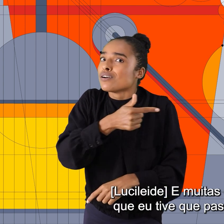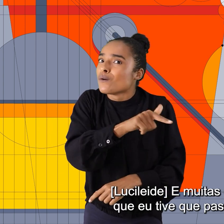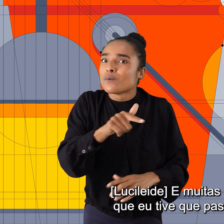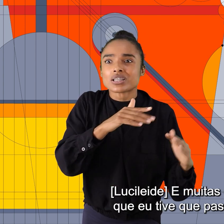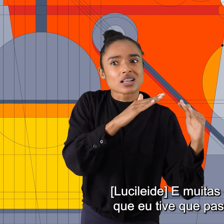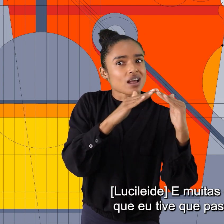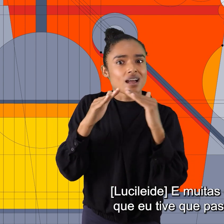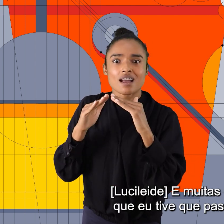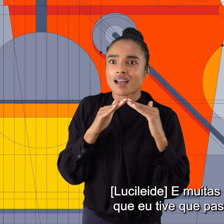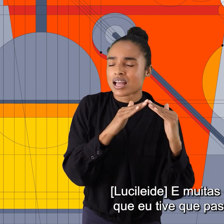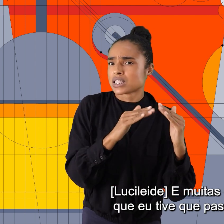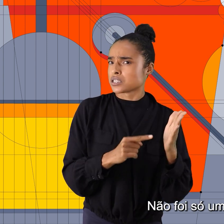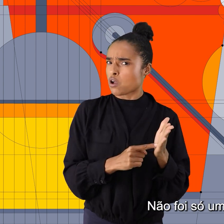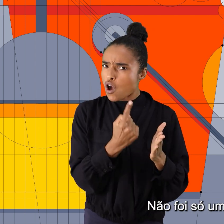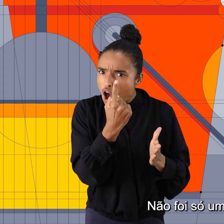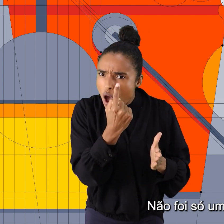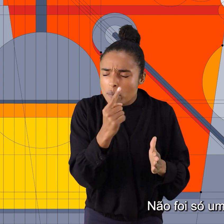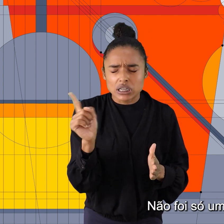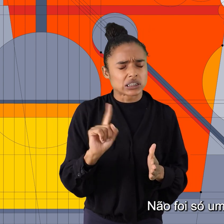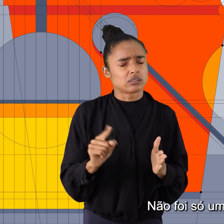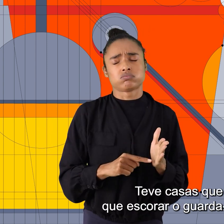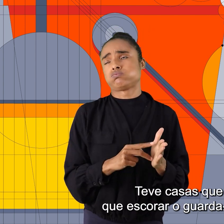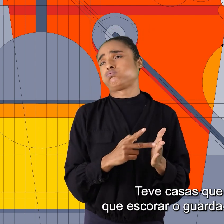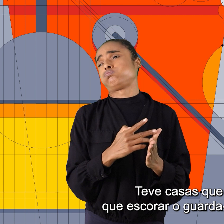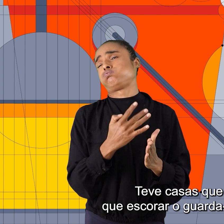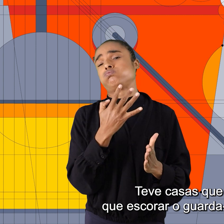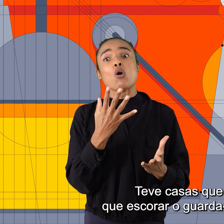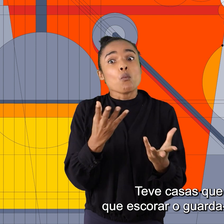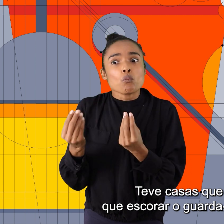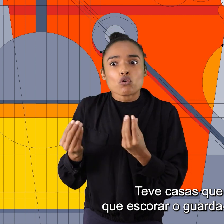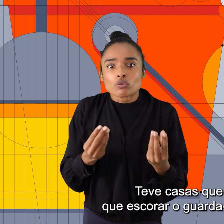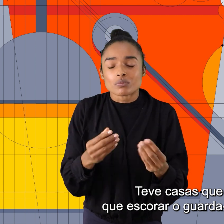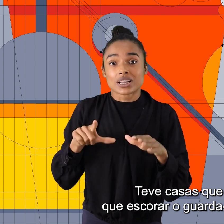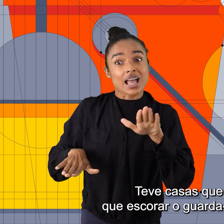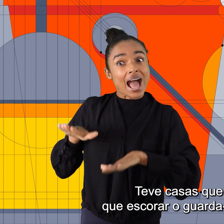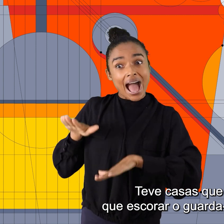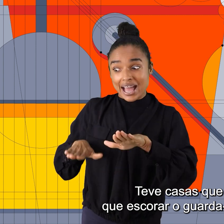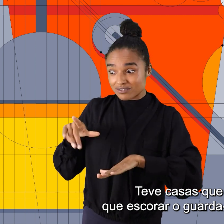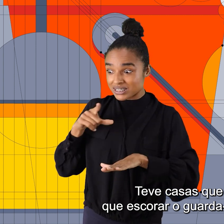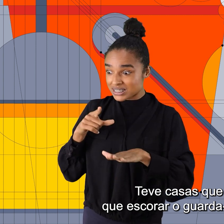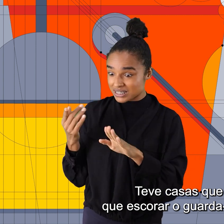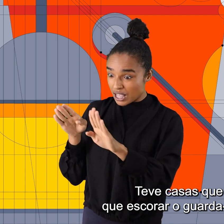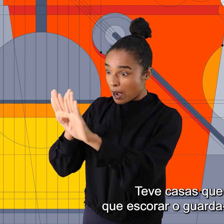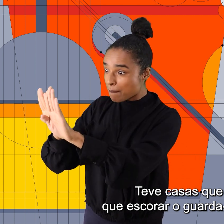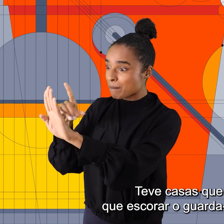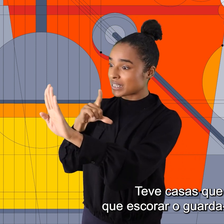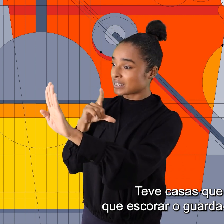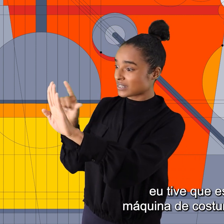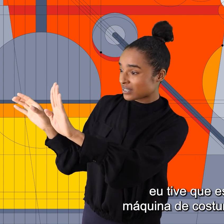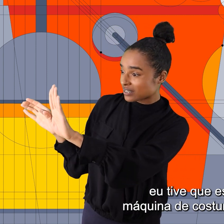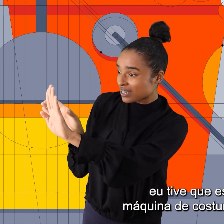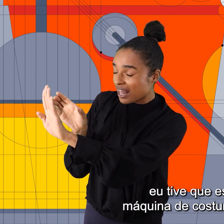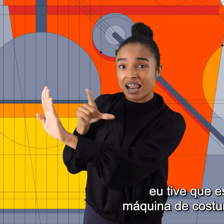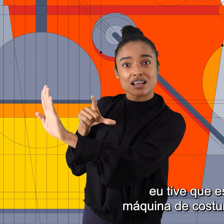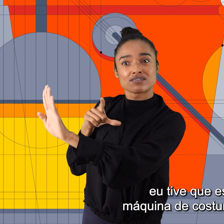muitas outras casas que eu tive que passar por isso, não foi só uma vez. Teve casas que eu tinha que escorar o guarda-roupa à noite,